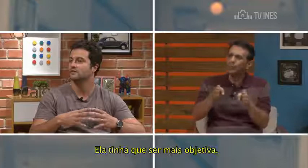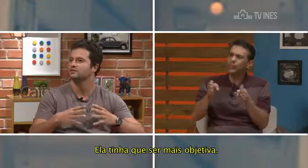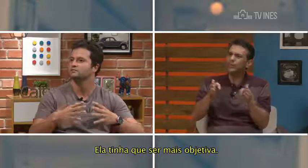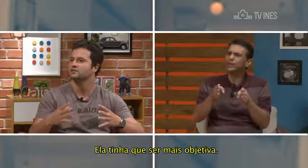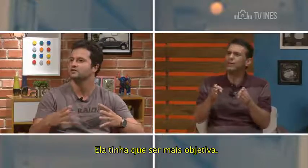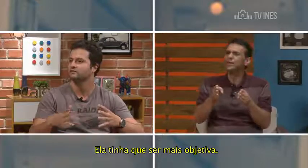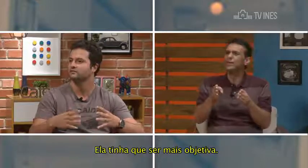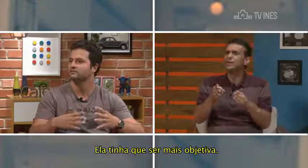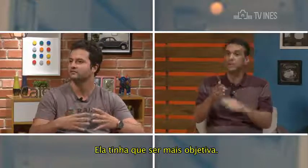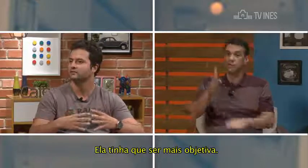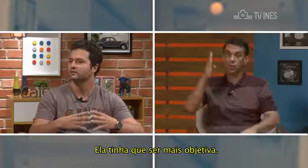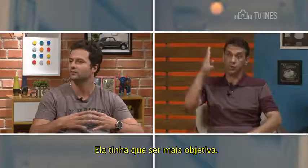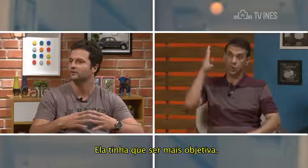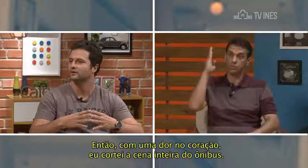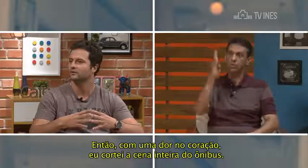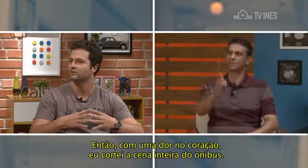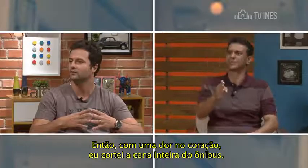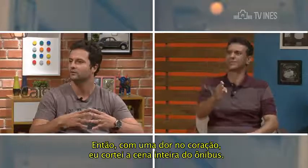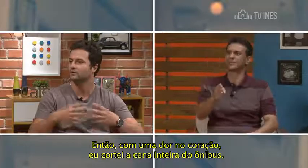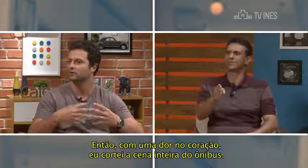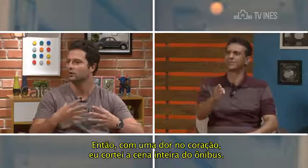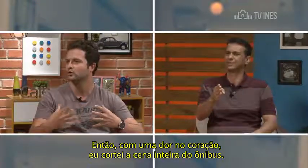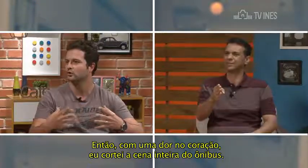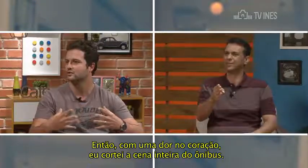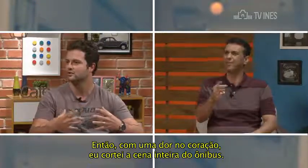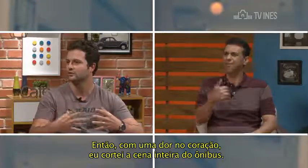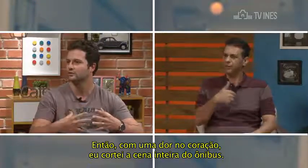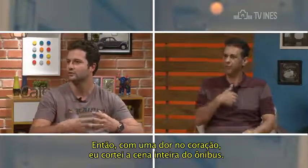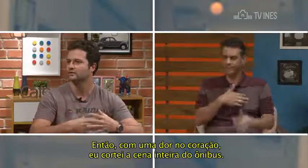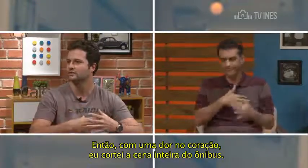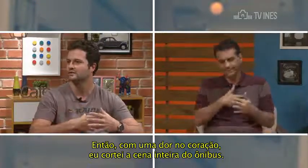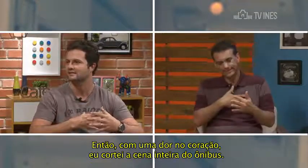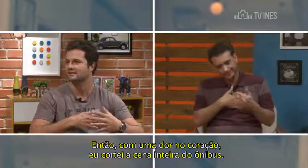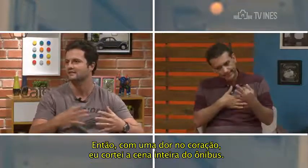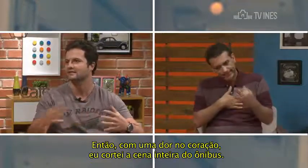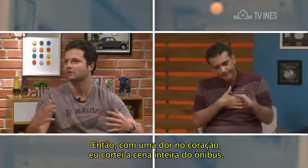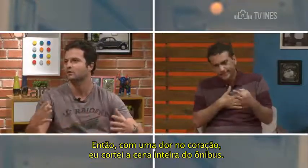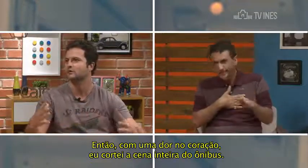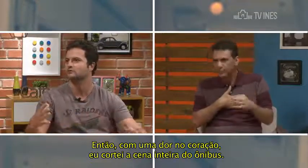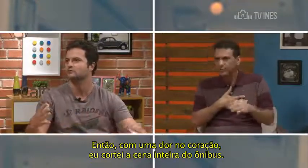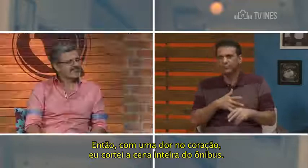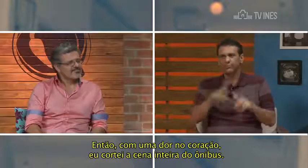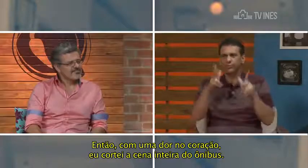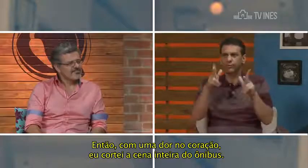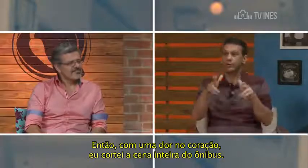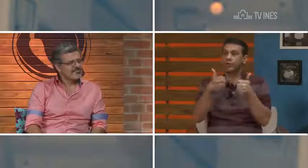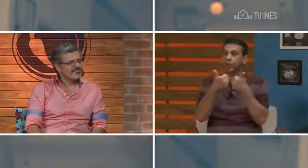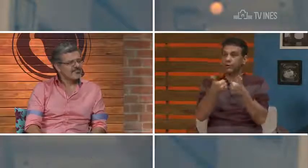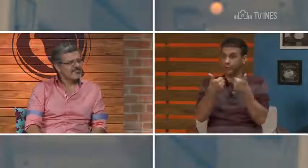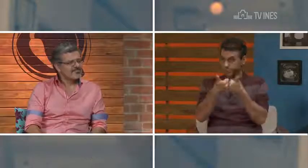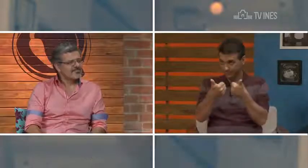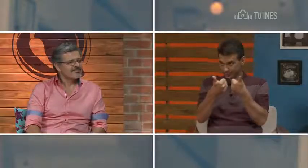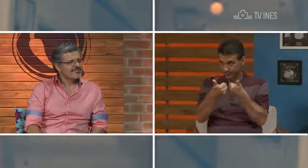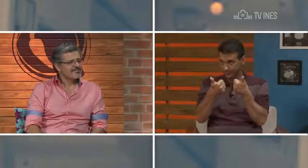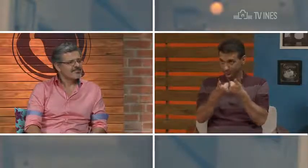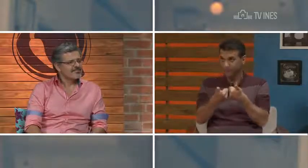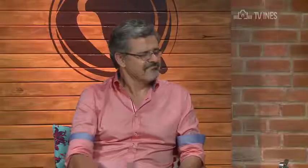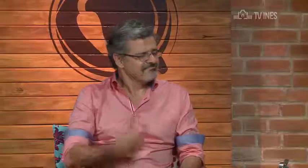Ela tinha que ser mais objetiva. Então, com uma dor no coração, eu cortei a cena inteira do ônibus.